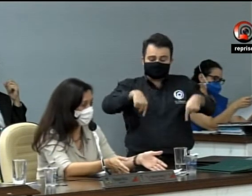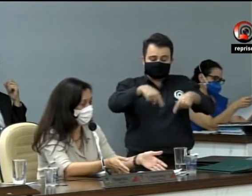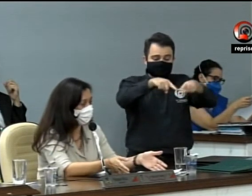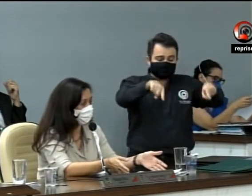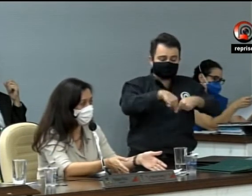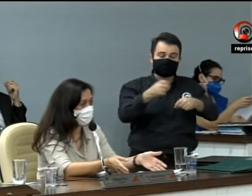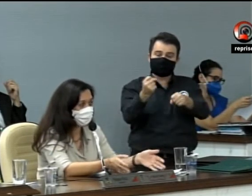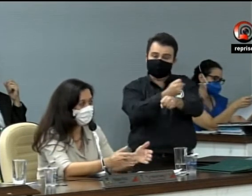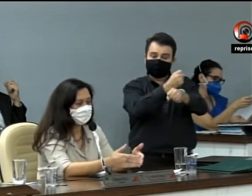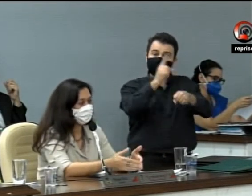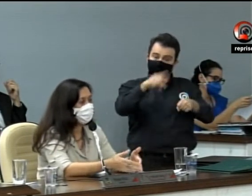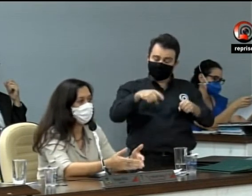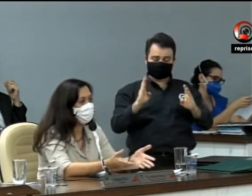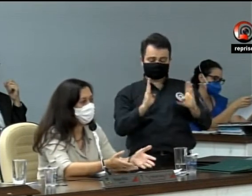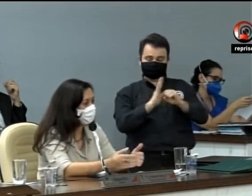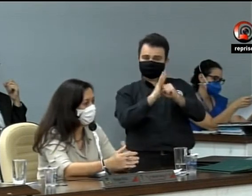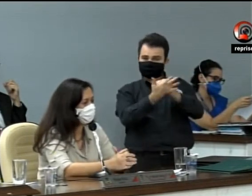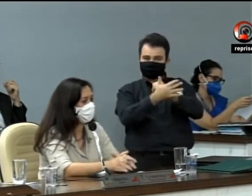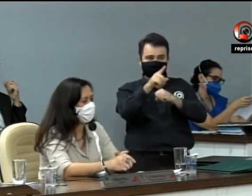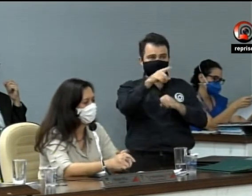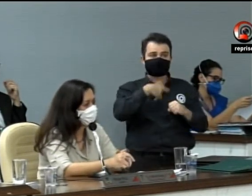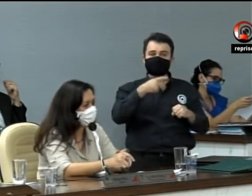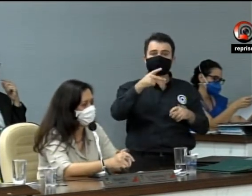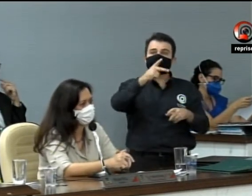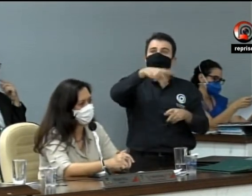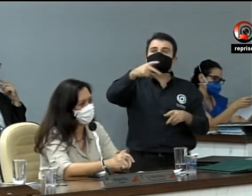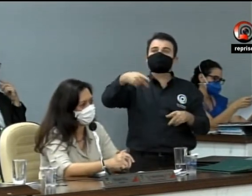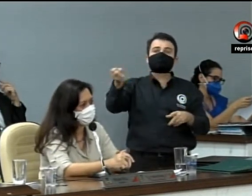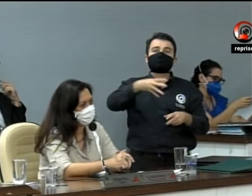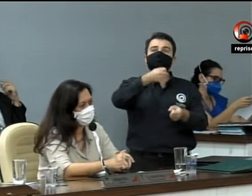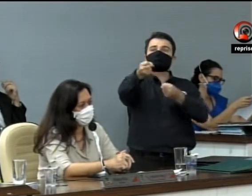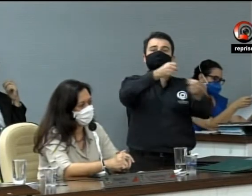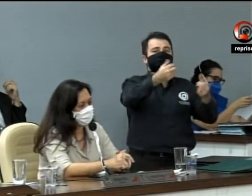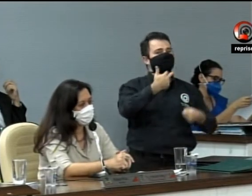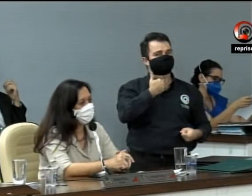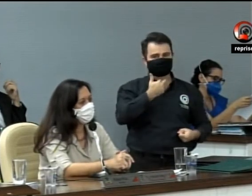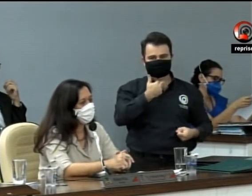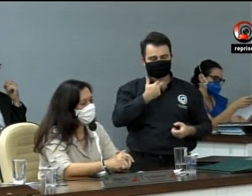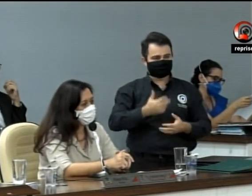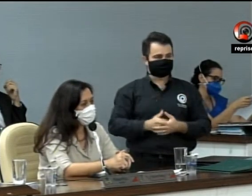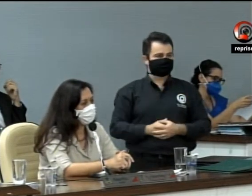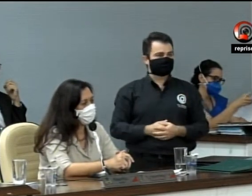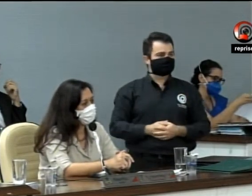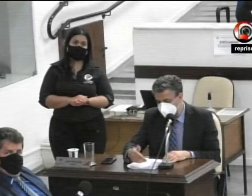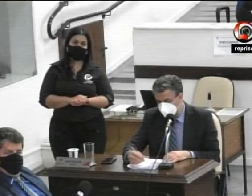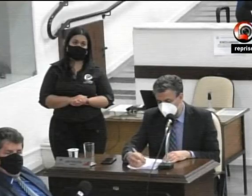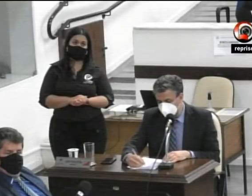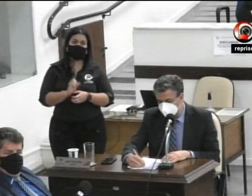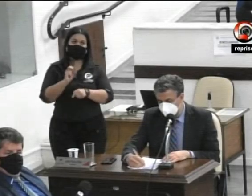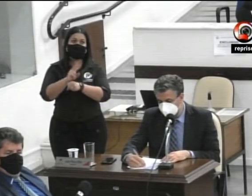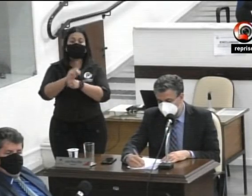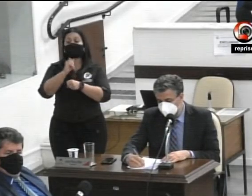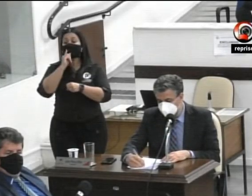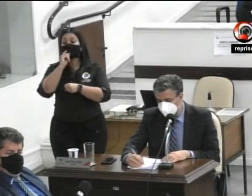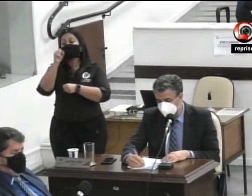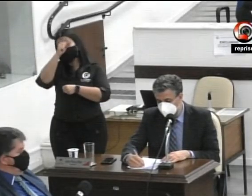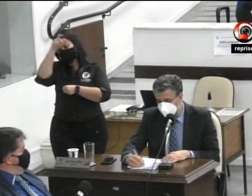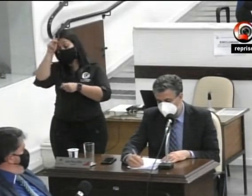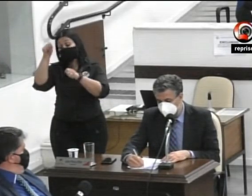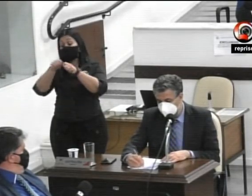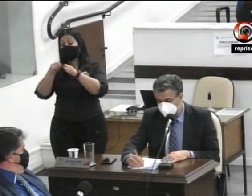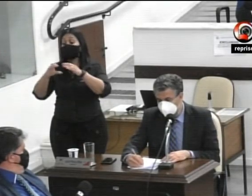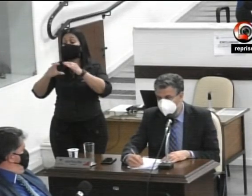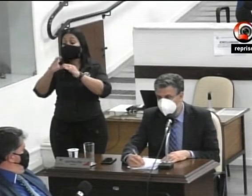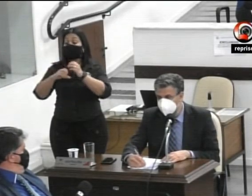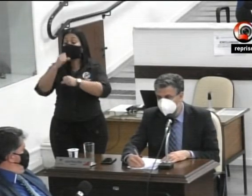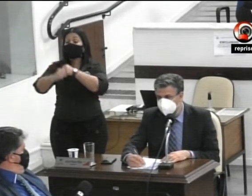a pandemia, que não foram criados cargos para essas salas. Foram ampliados cargos. O prefeito faz um concurso em 2018 e